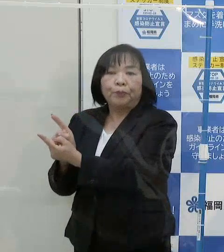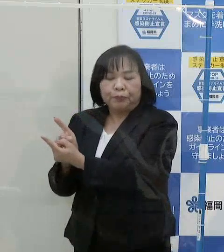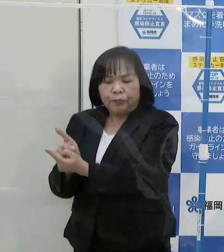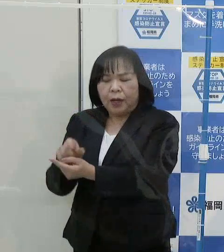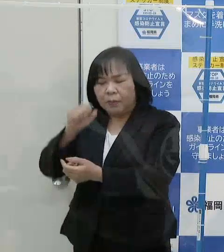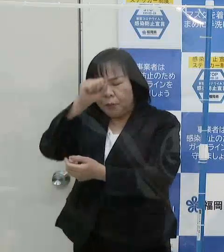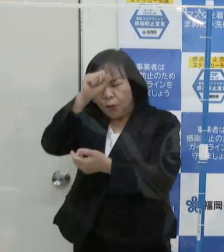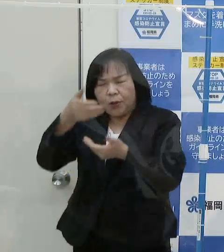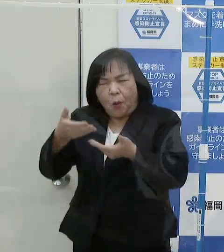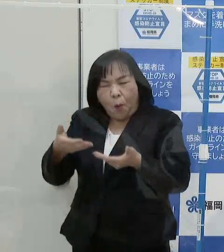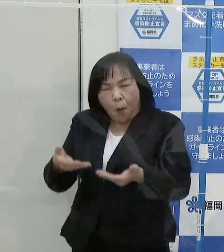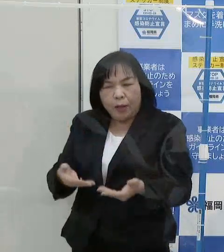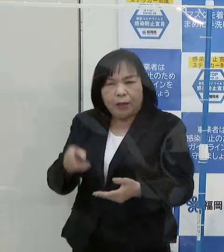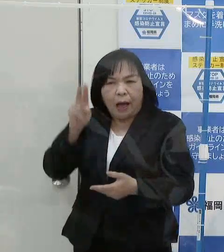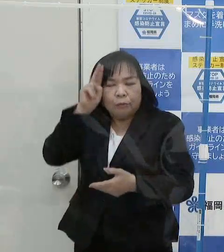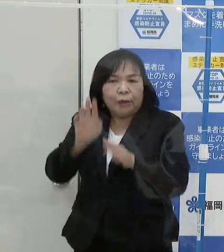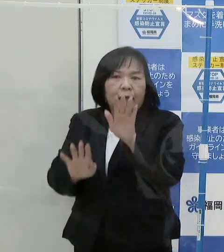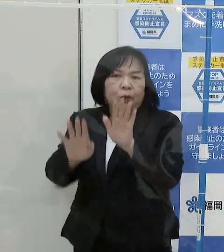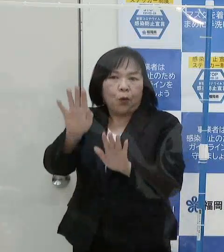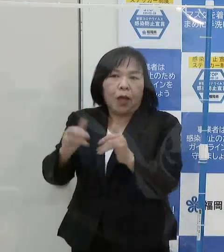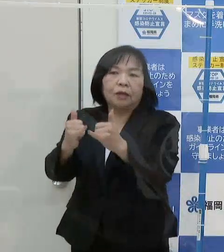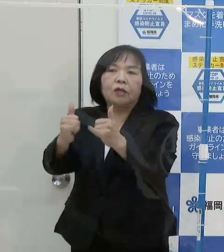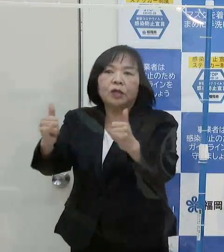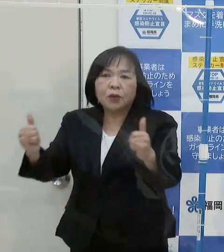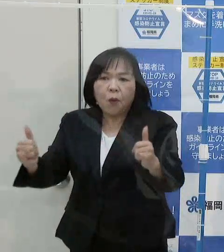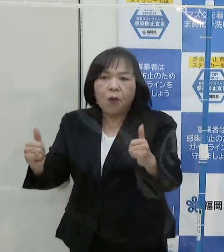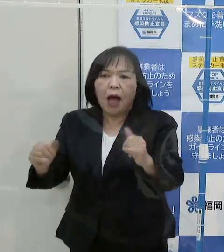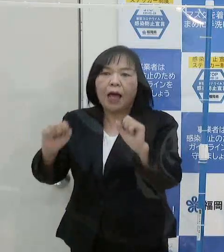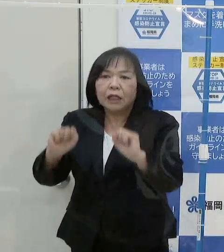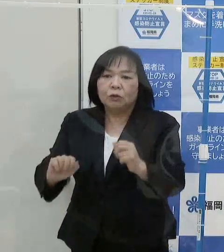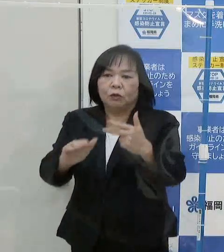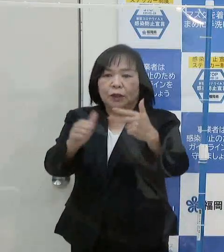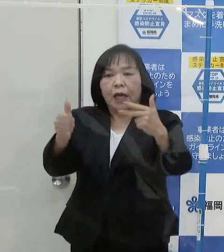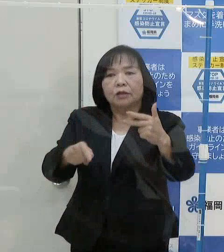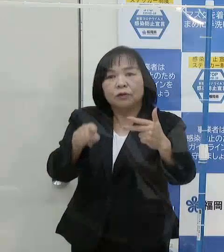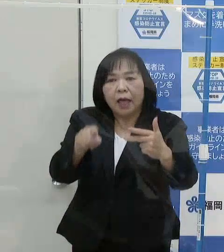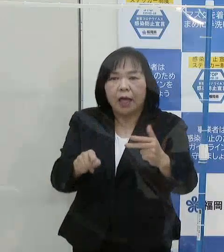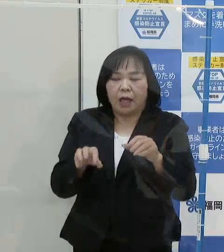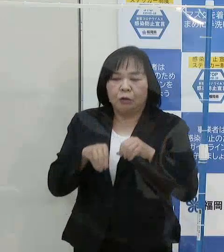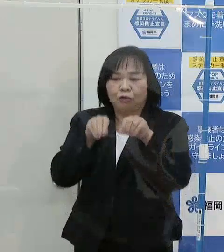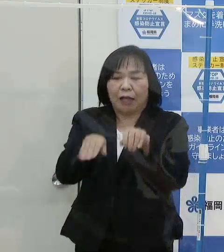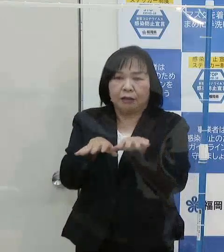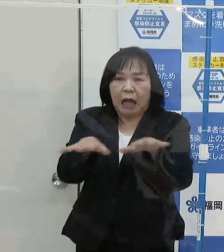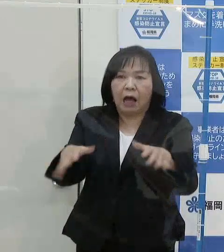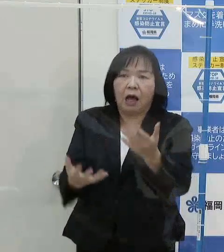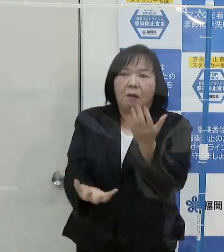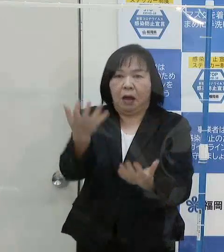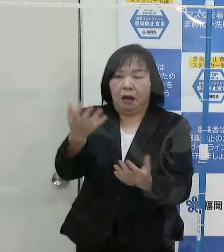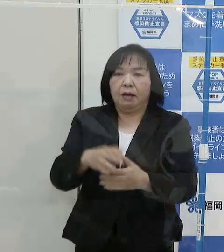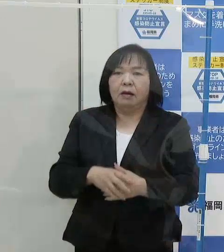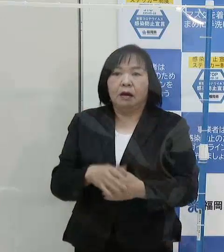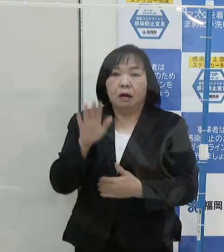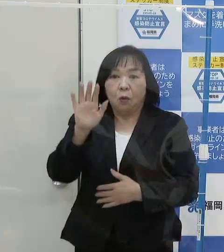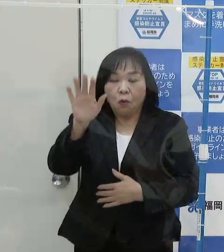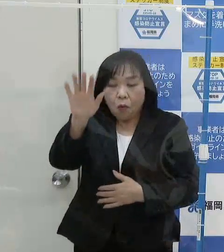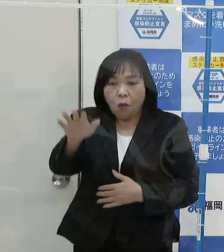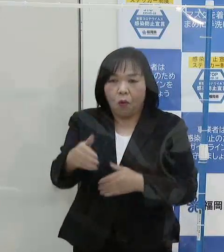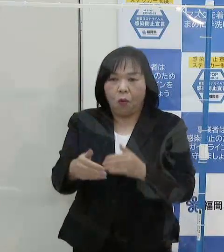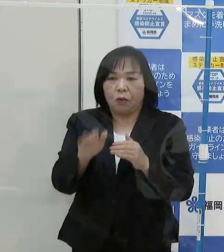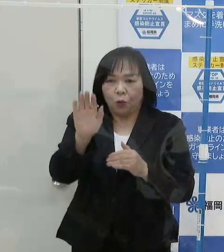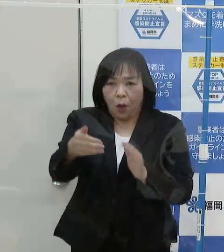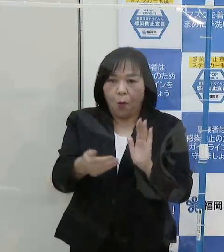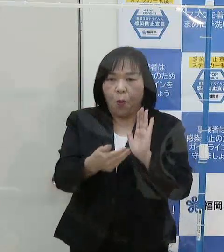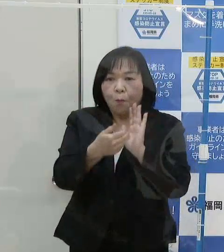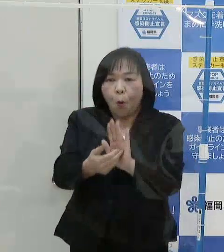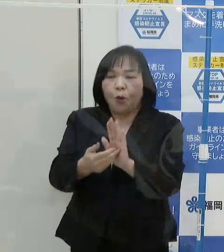重症化のリスクの高い方々が入所される施設でクラスターが発生しているわけですから、今後のクラスターの発生の防止を